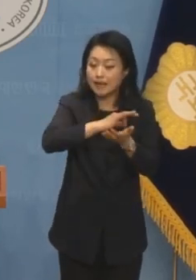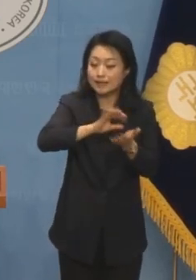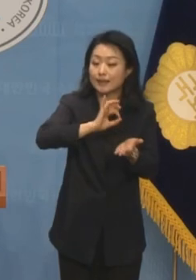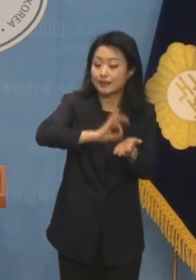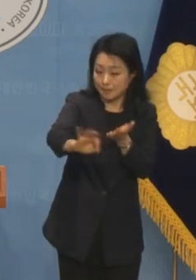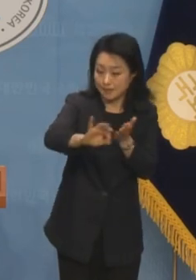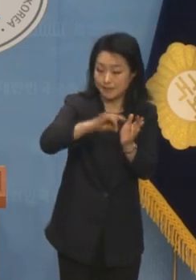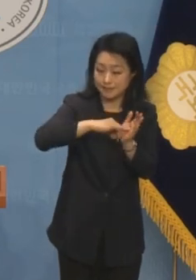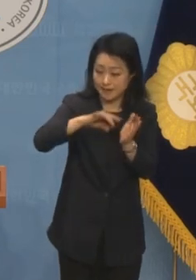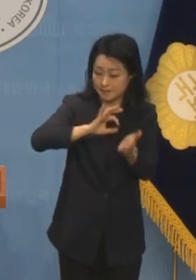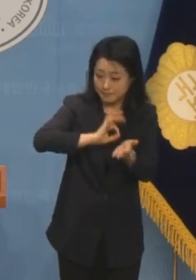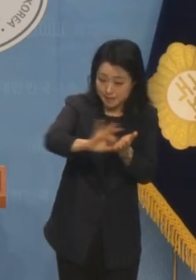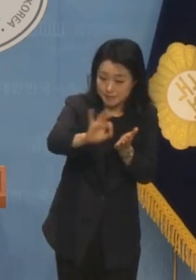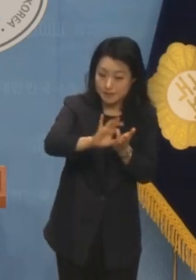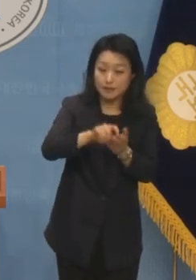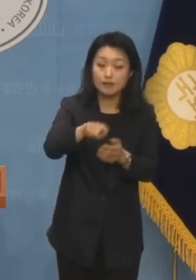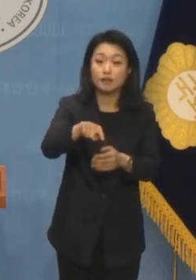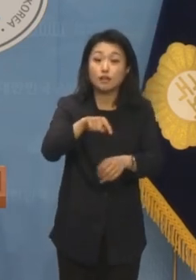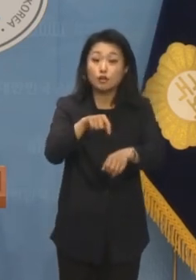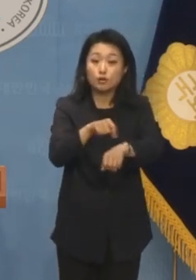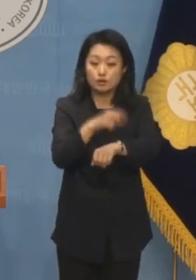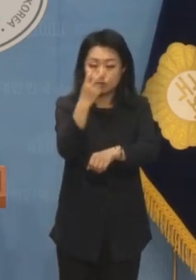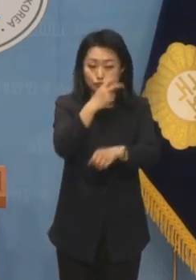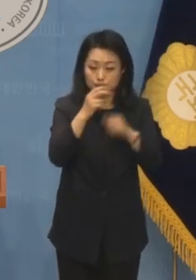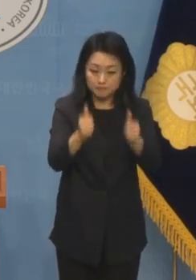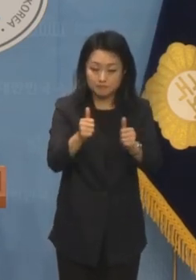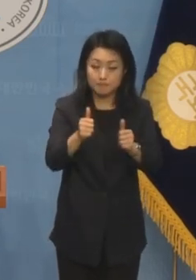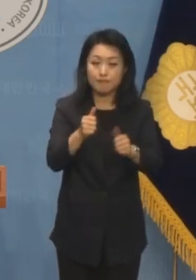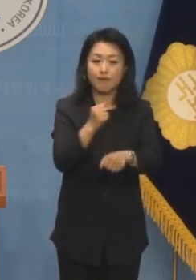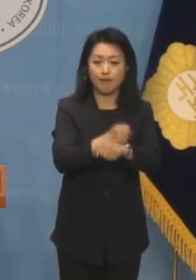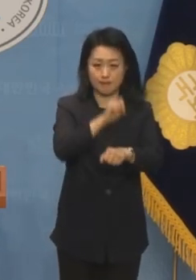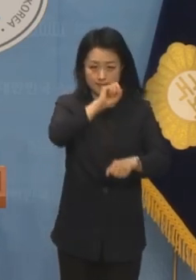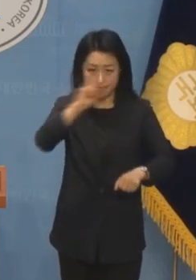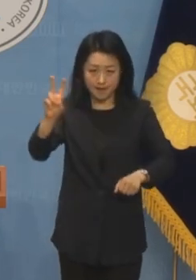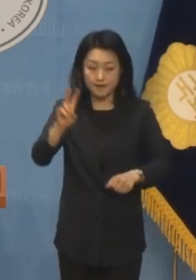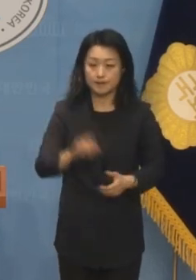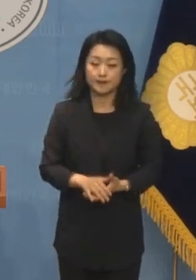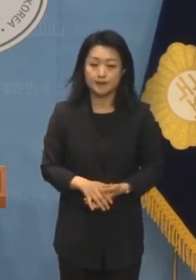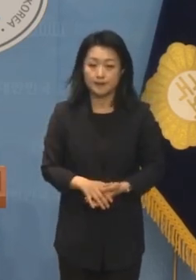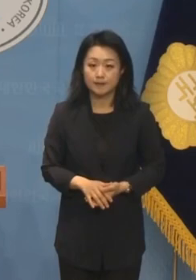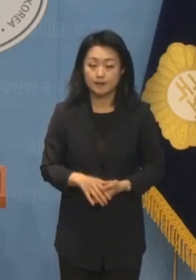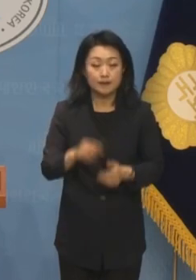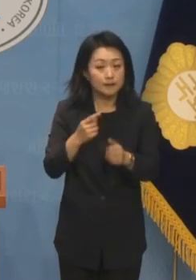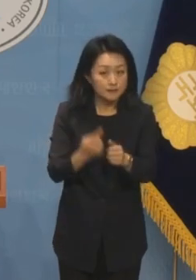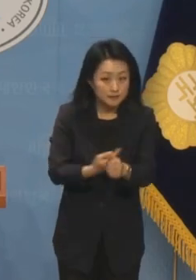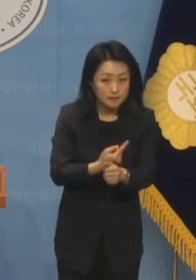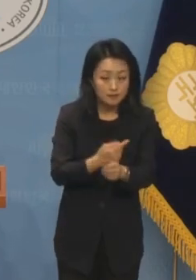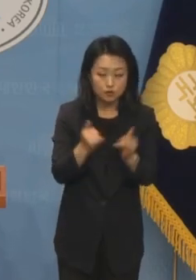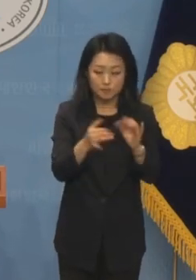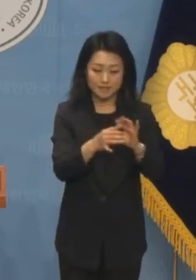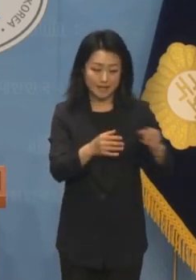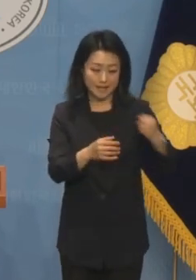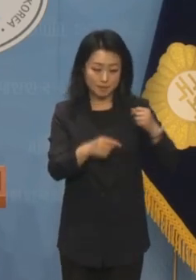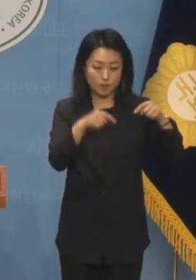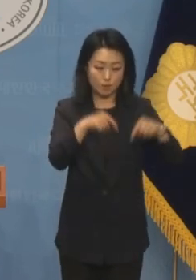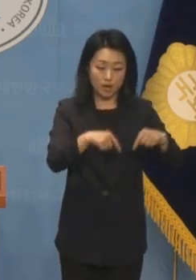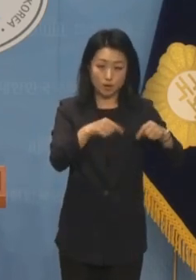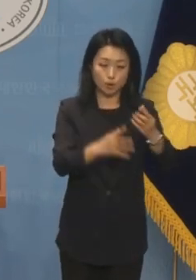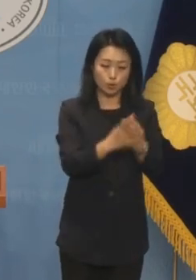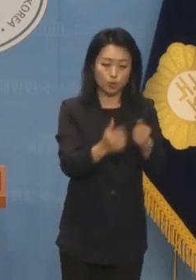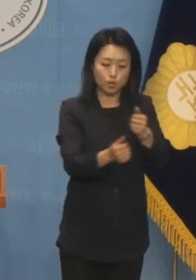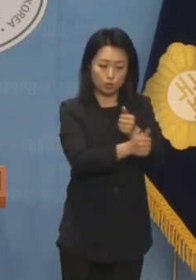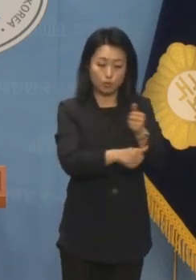당연히 특검 국정조사의 대상이 될 것입니다. 이에 국민의힘 외통위원